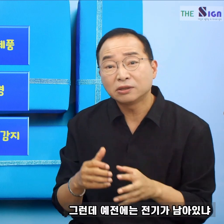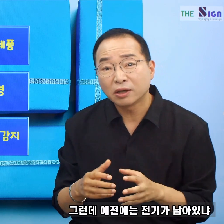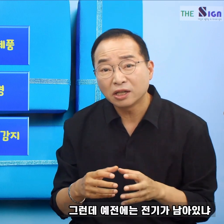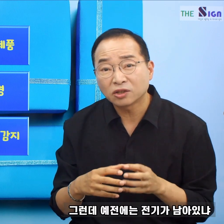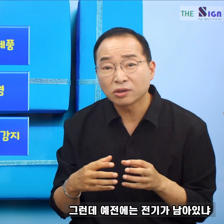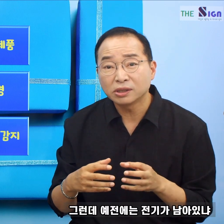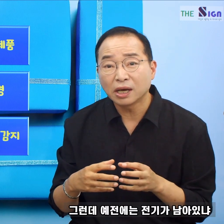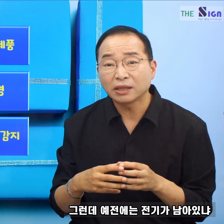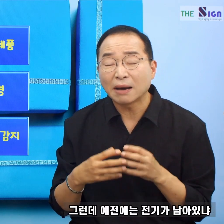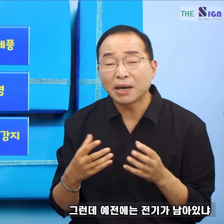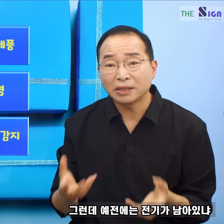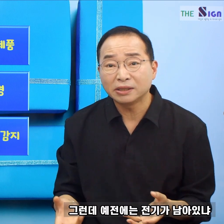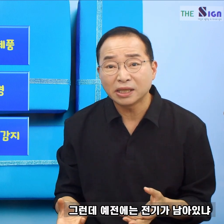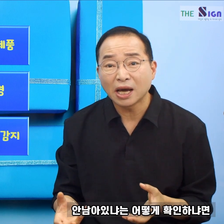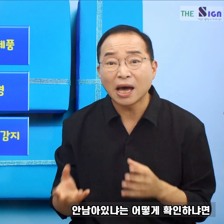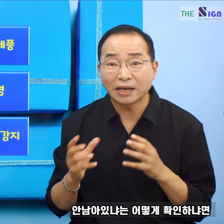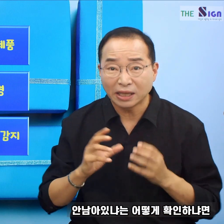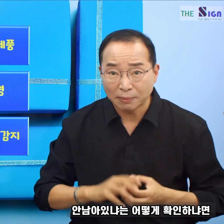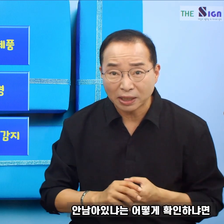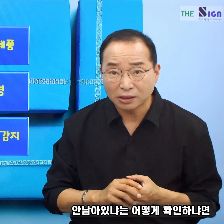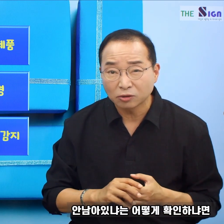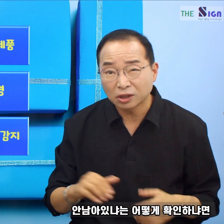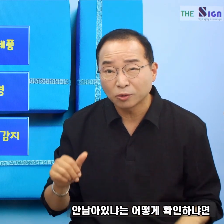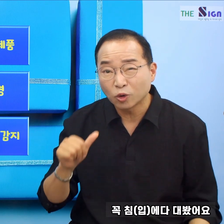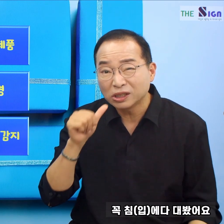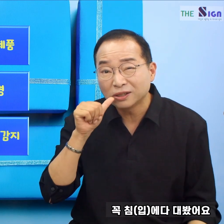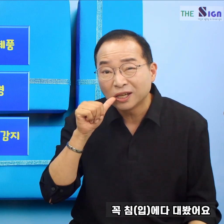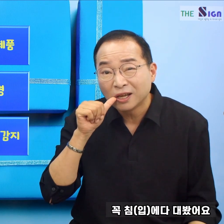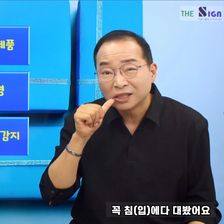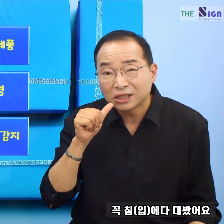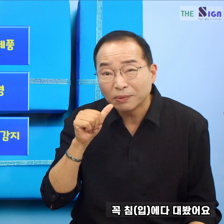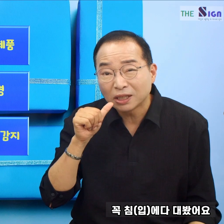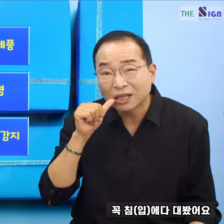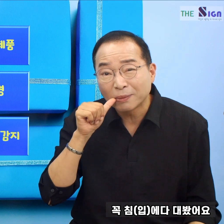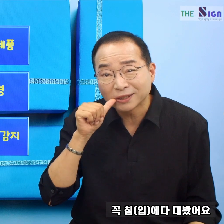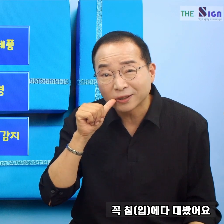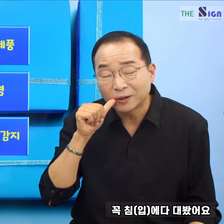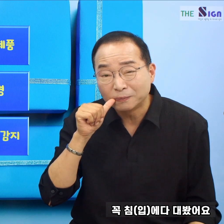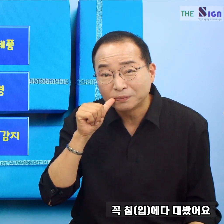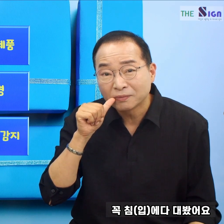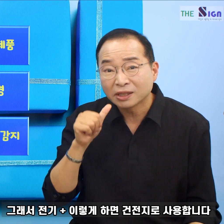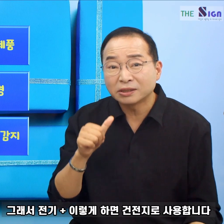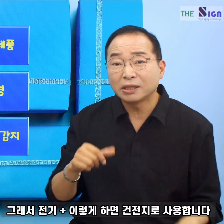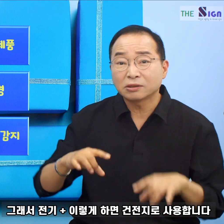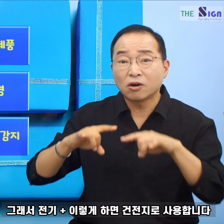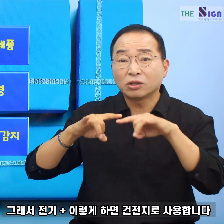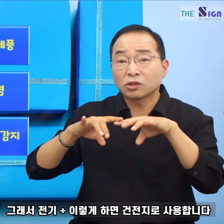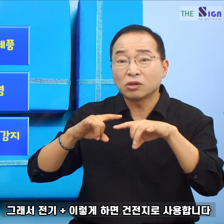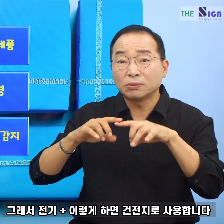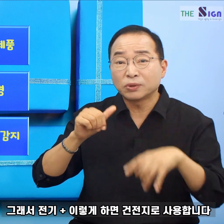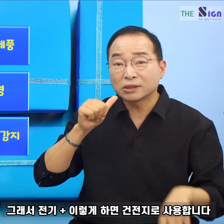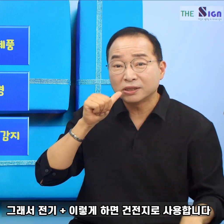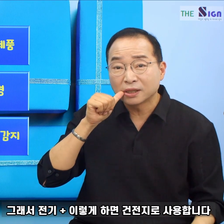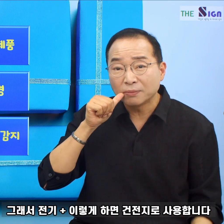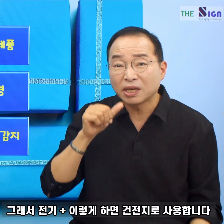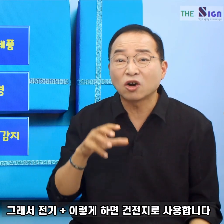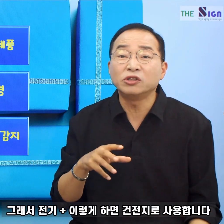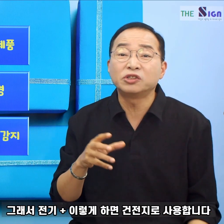예전에는 전기가 남아있냐 안 남아있냐 어떻게 먹고 침에다 대봤어요. 그래서 전기 플러스 이렇게 하면